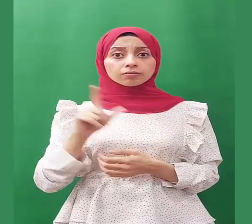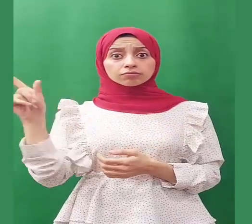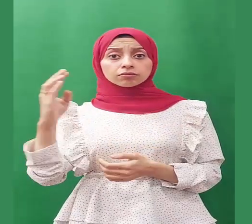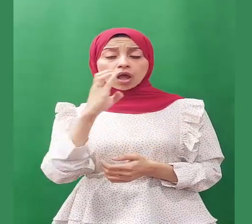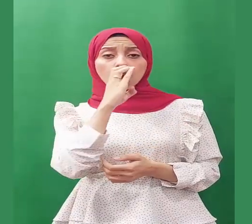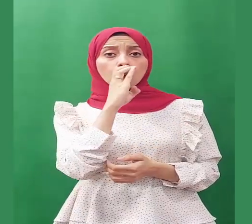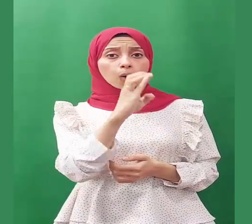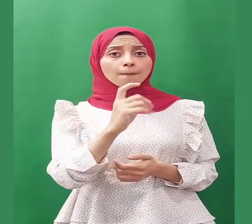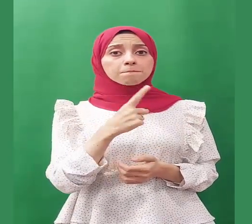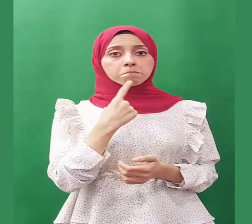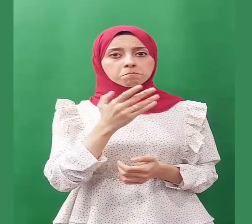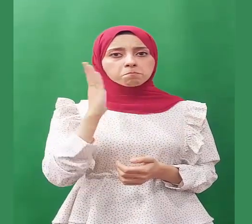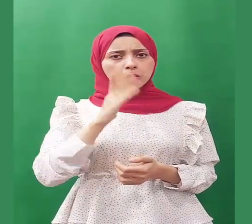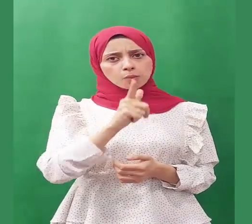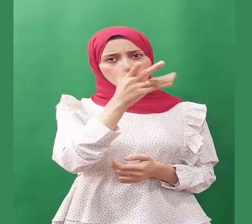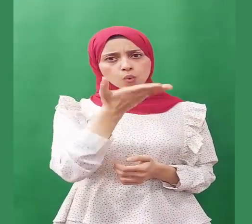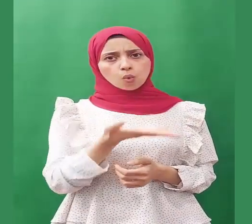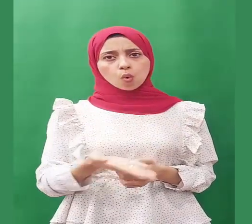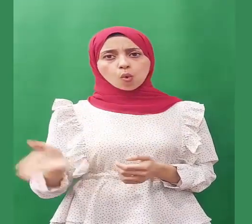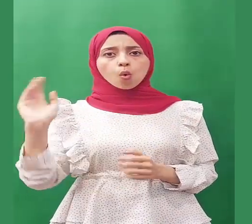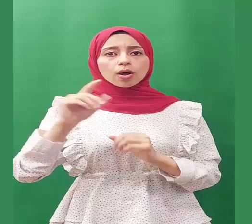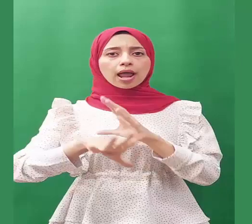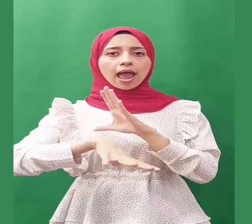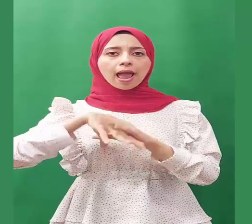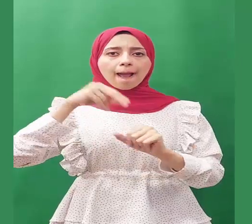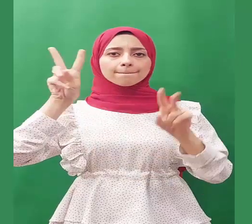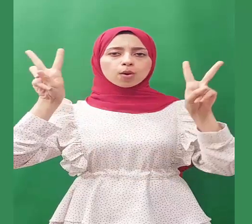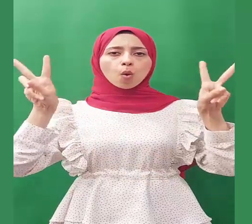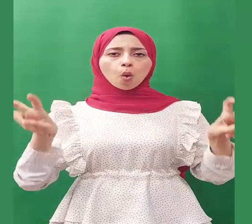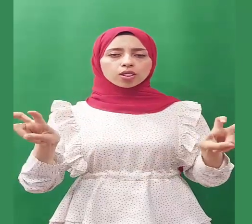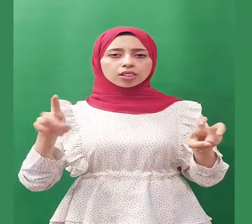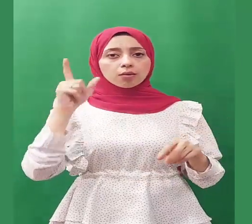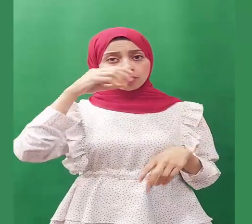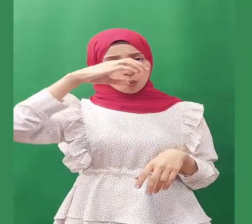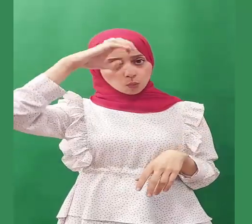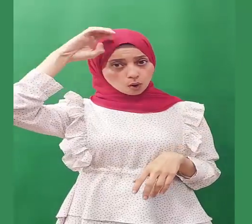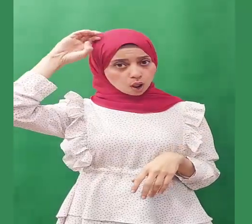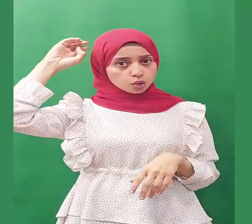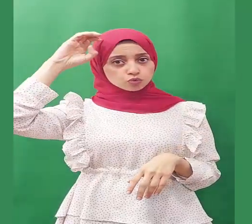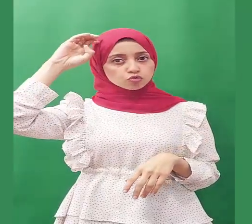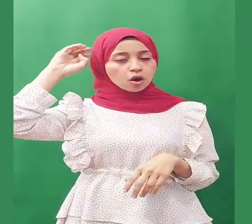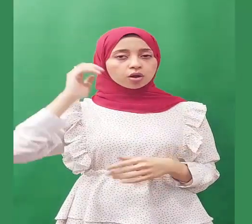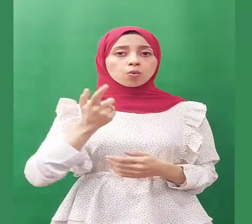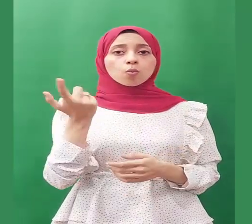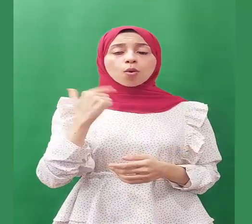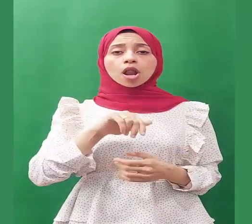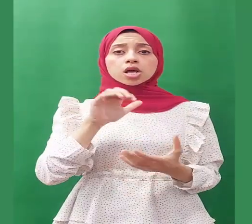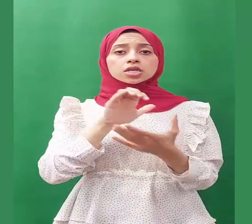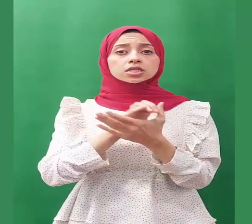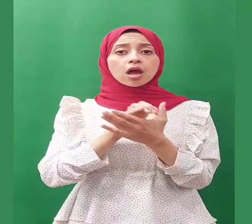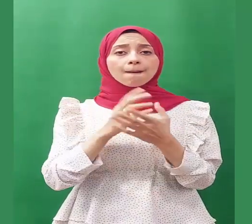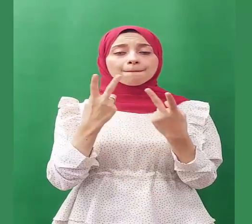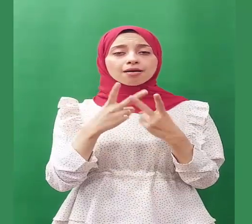عليه رضي الله عنها ان يخرج فان حرب ابنه ويحلق شعره وان الصحابه رضي الله عنهم